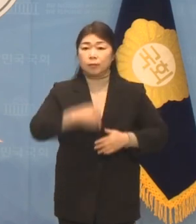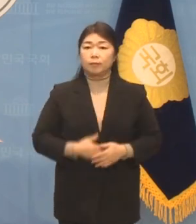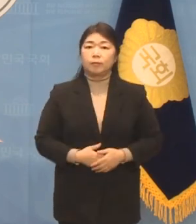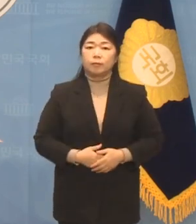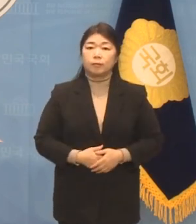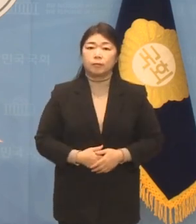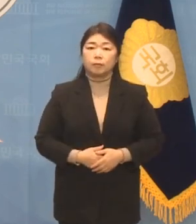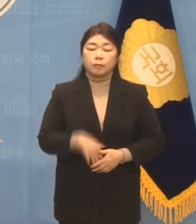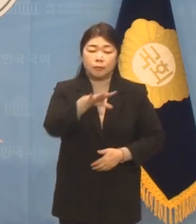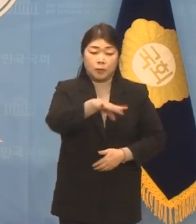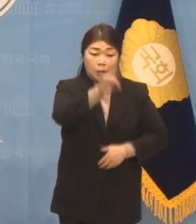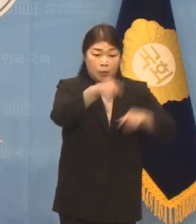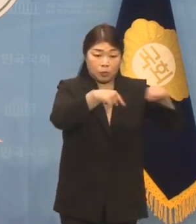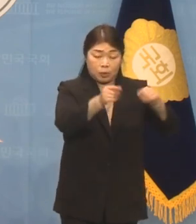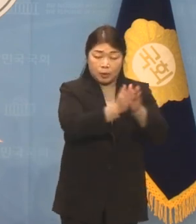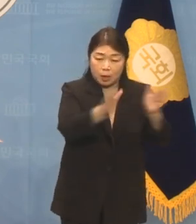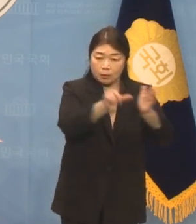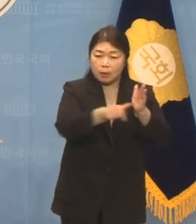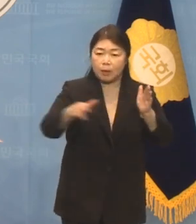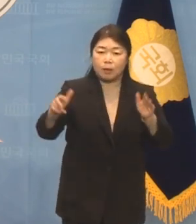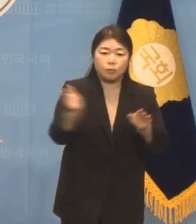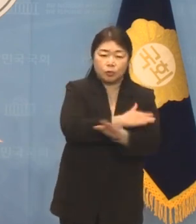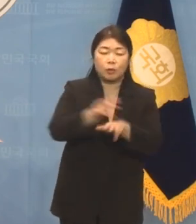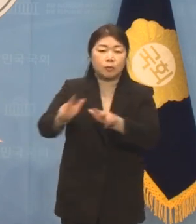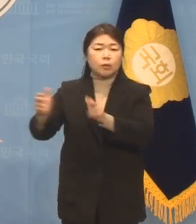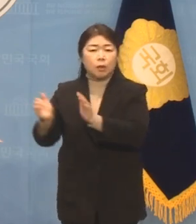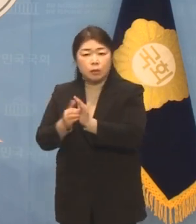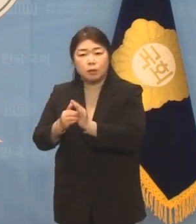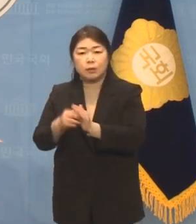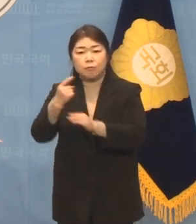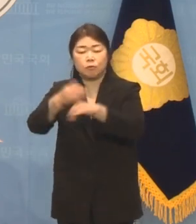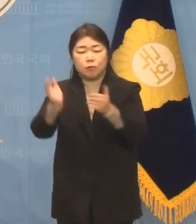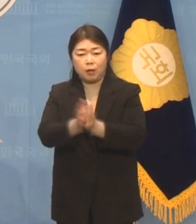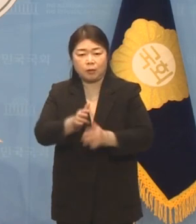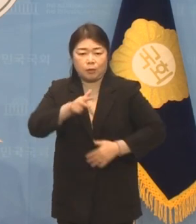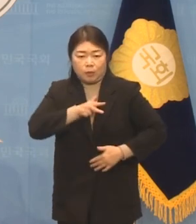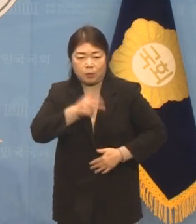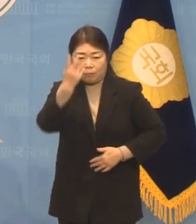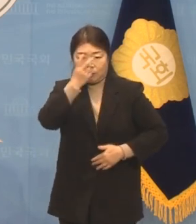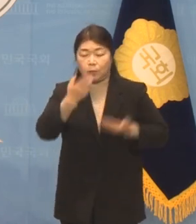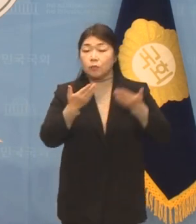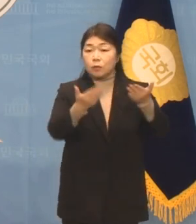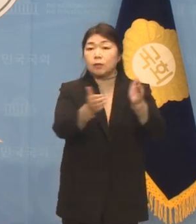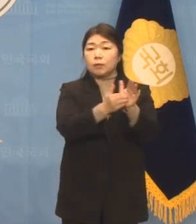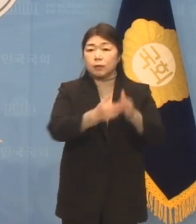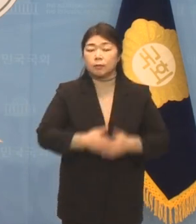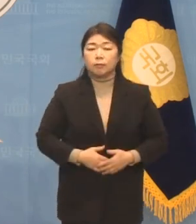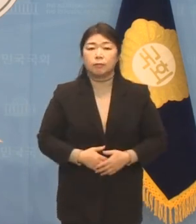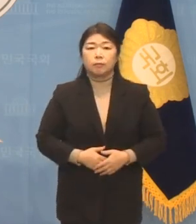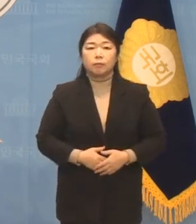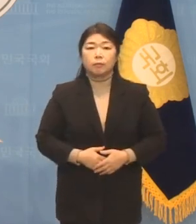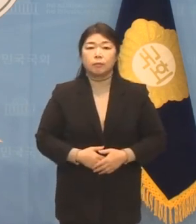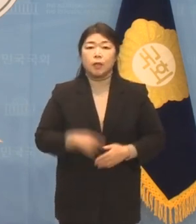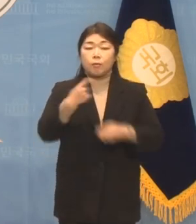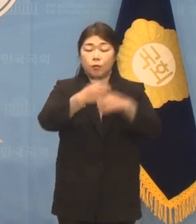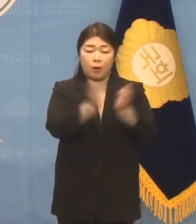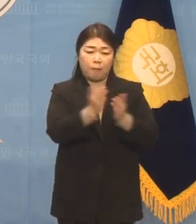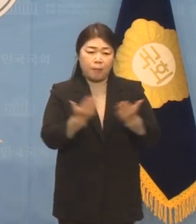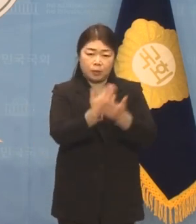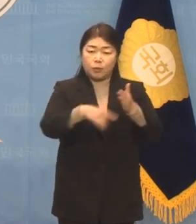입문 때부터 지금까지 한결같은 당의 정체성을 지켜왔습니다. 당의 발전을 위해 최선을